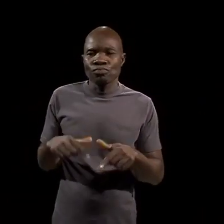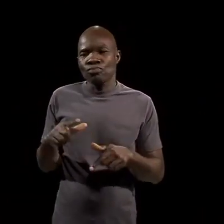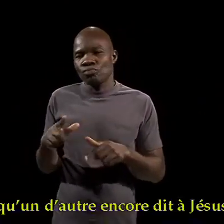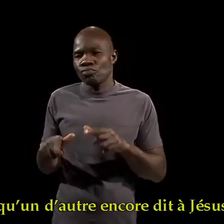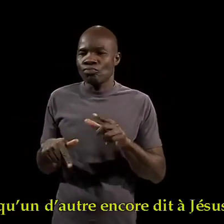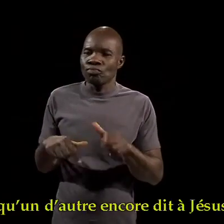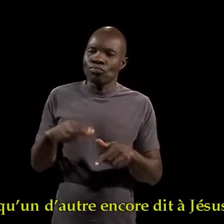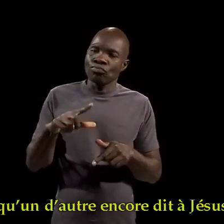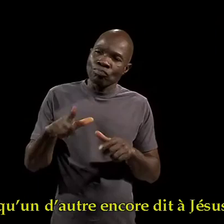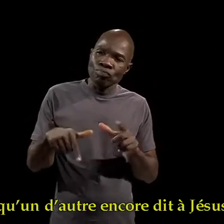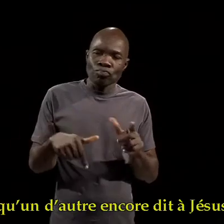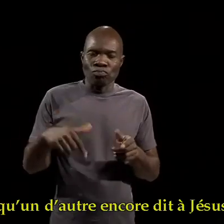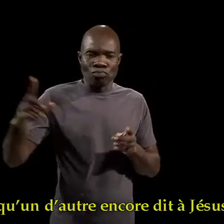route, et quelqu'un vient dire à Jésus,